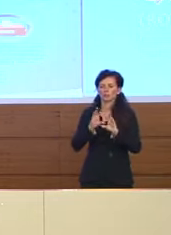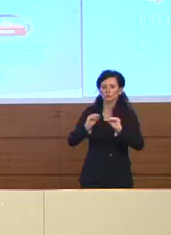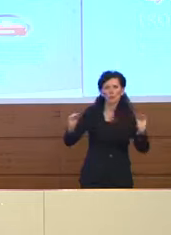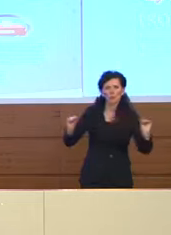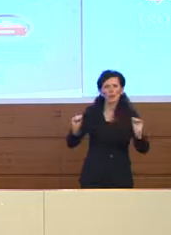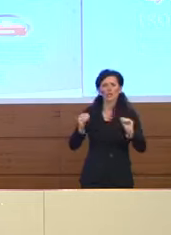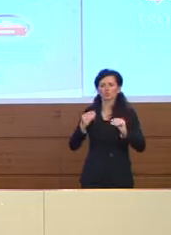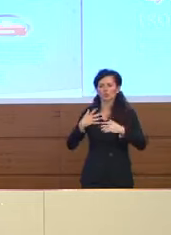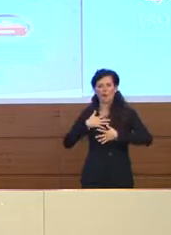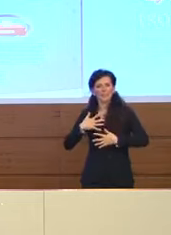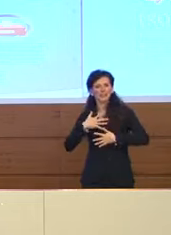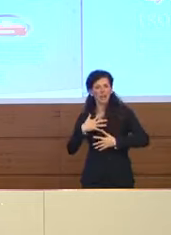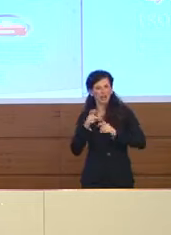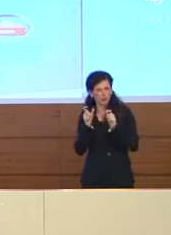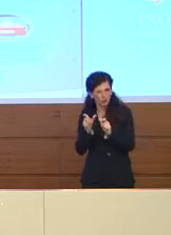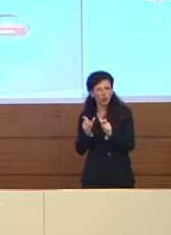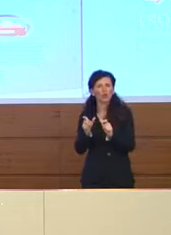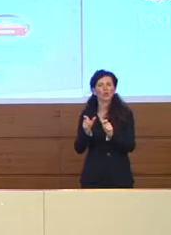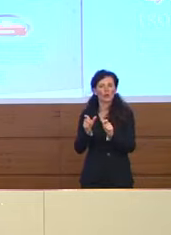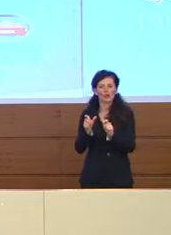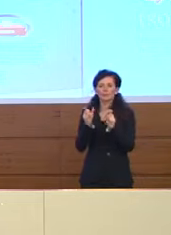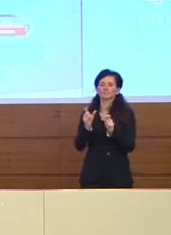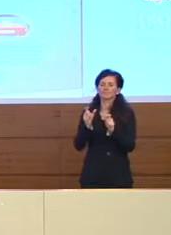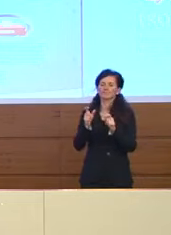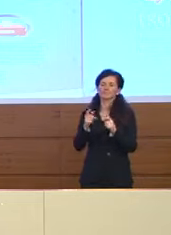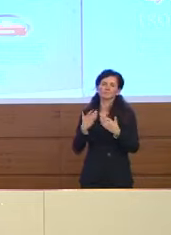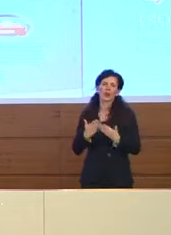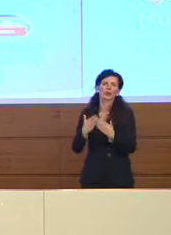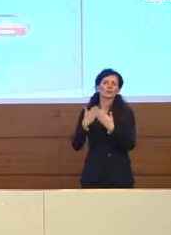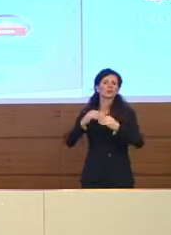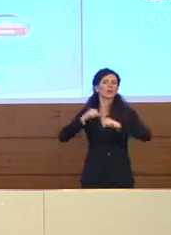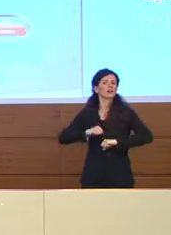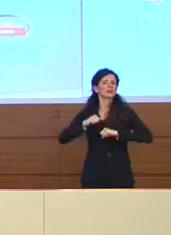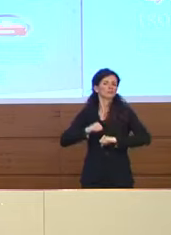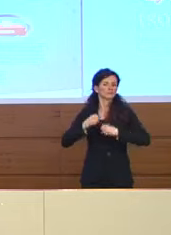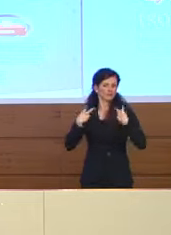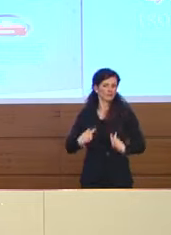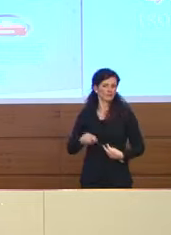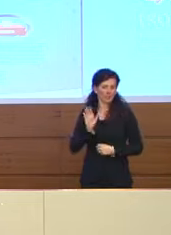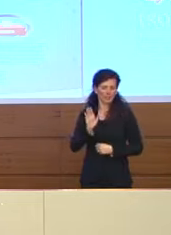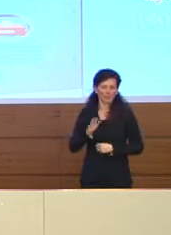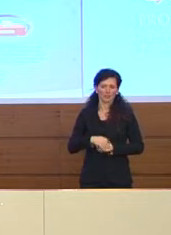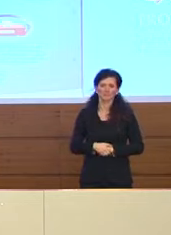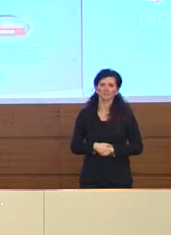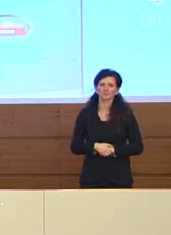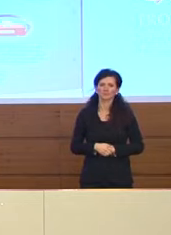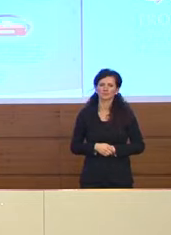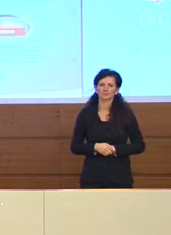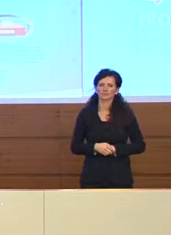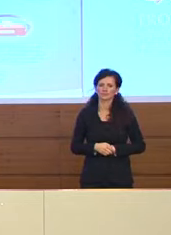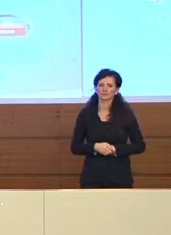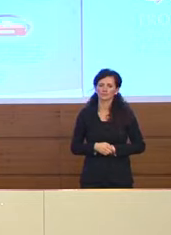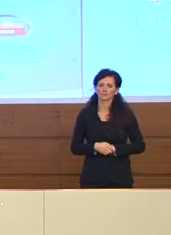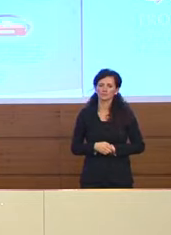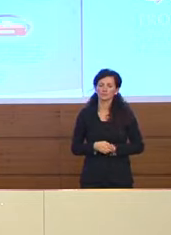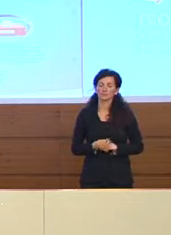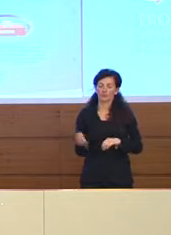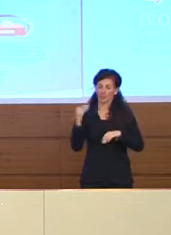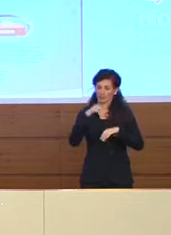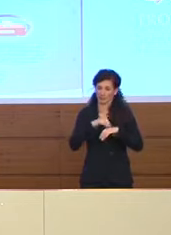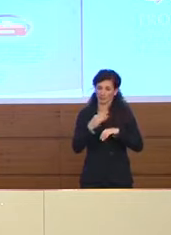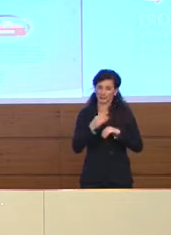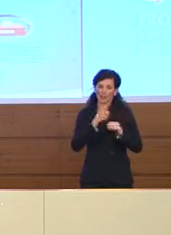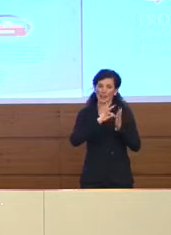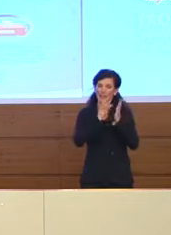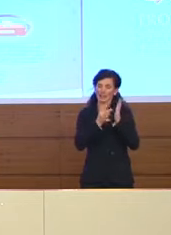per quel che riguarda le funzioni vitali e ancora più specificatamente su questo dato